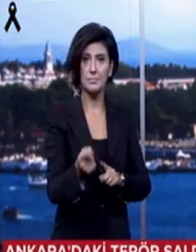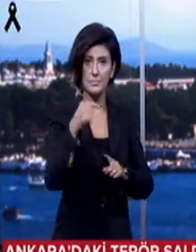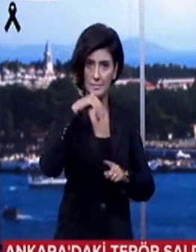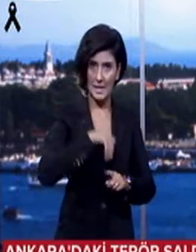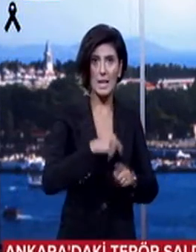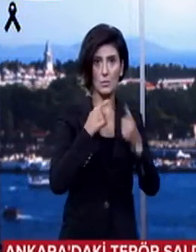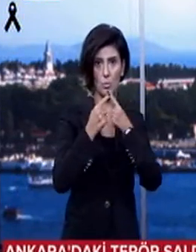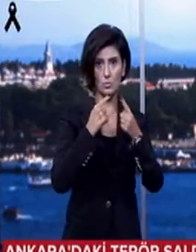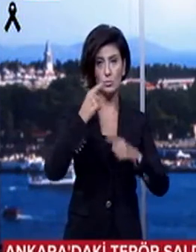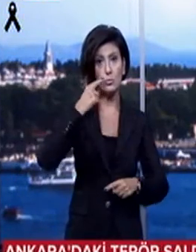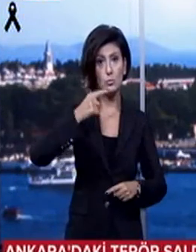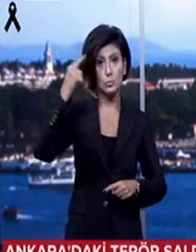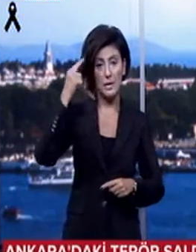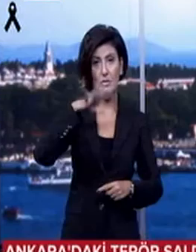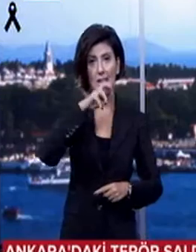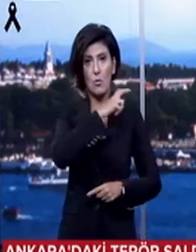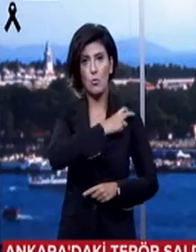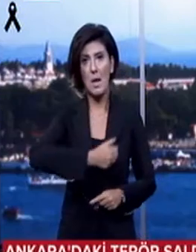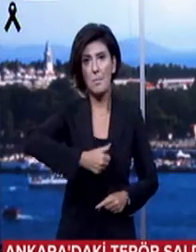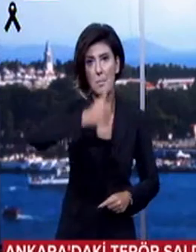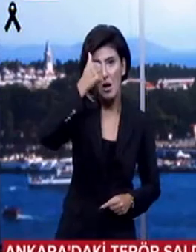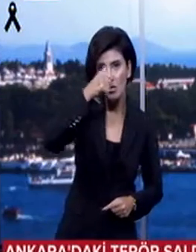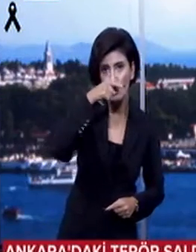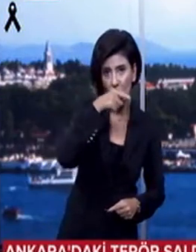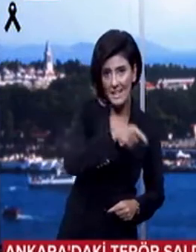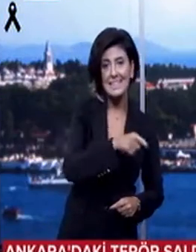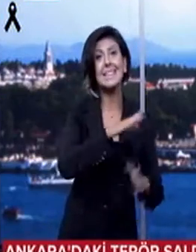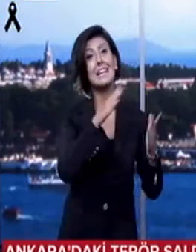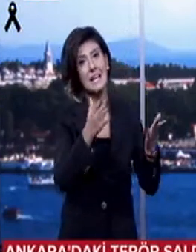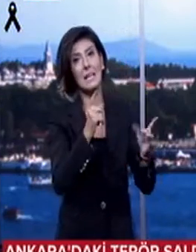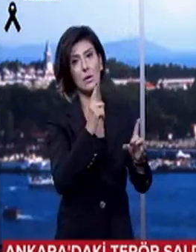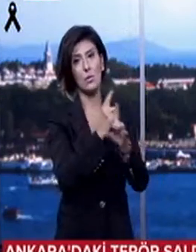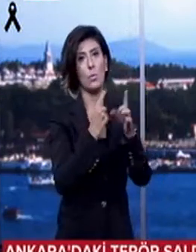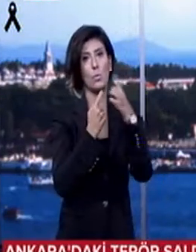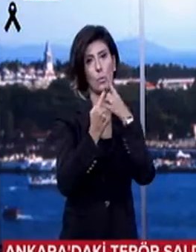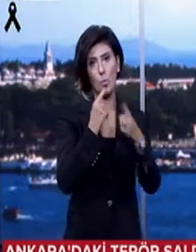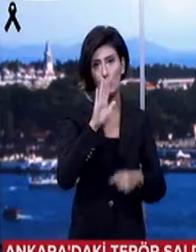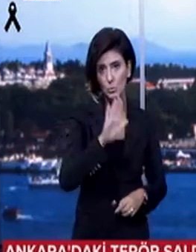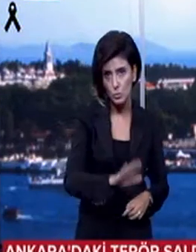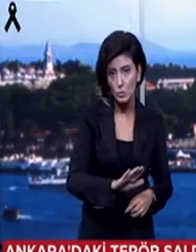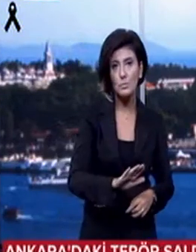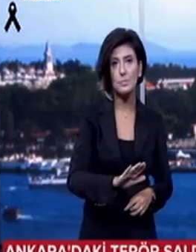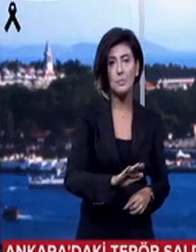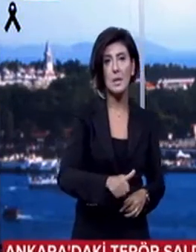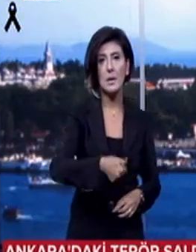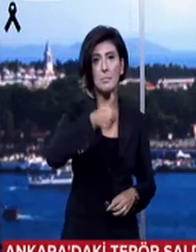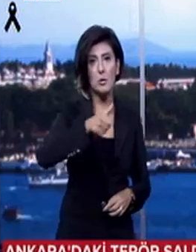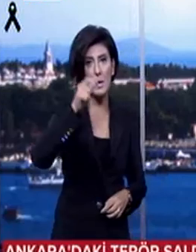külliyeye. Cumhurbaşkanı, Genelkurmay Başkanı Orgeneral Hulusi Akar'la da bir araya geldi. Başbakan